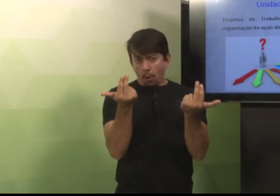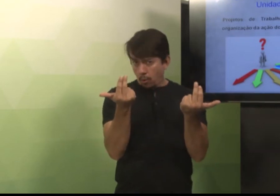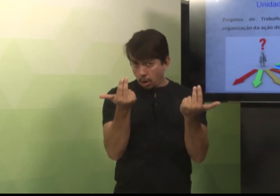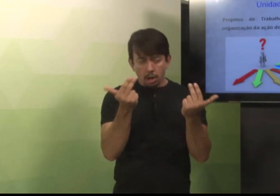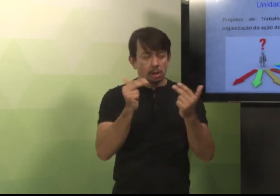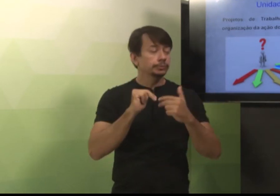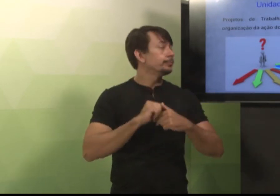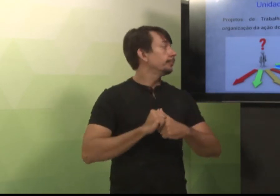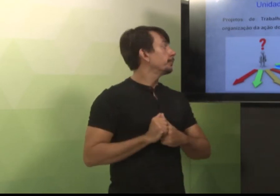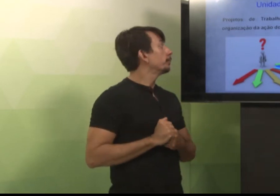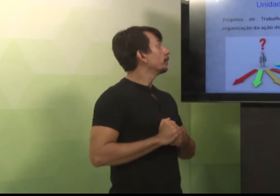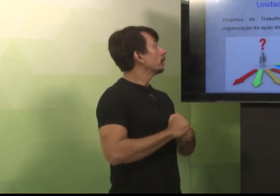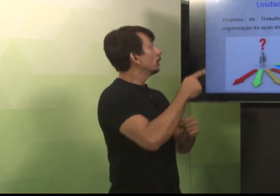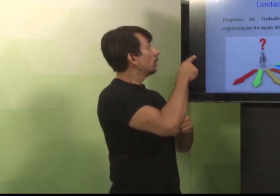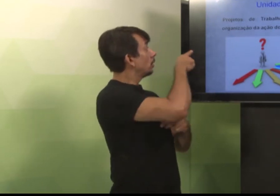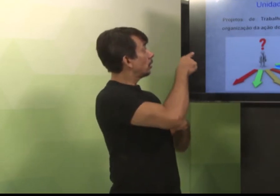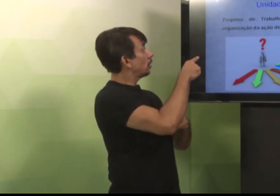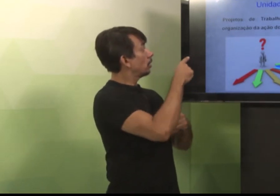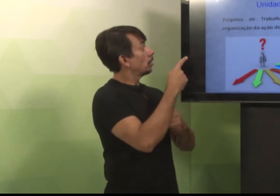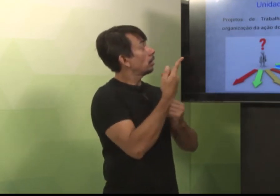que são iguais.